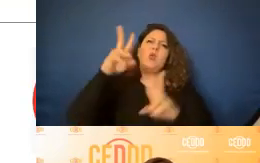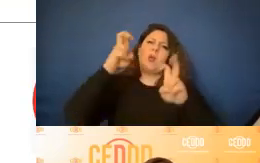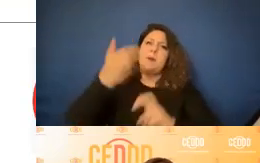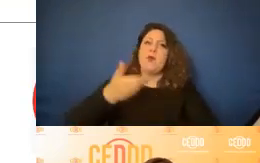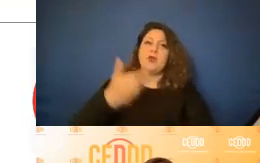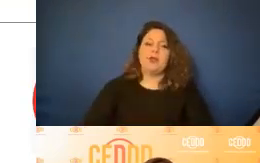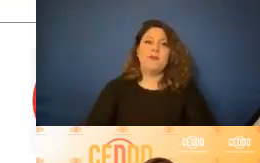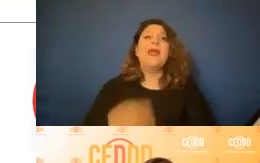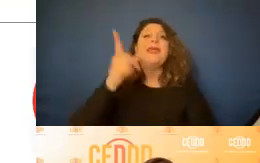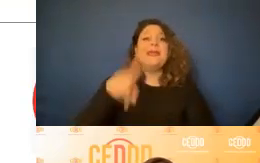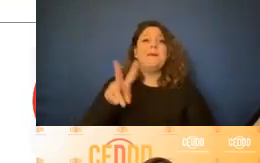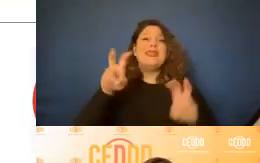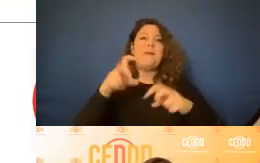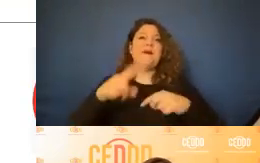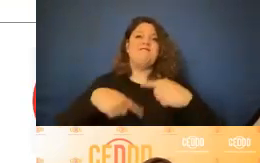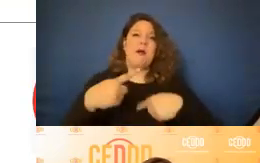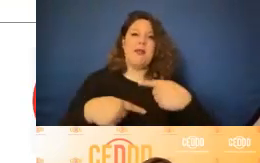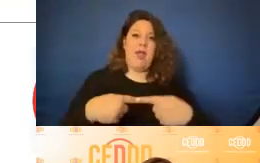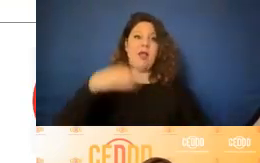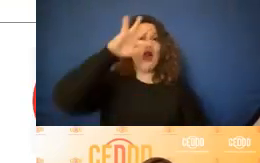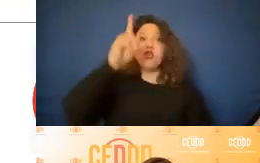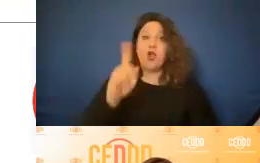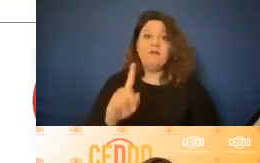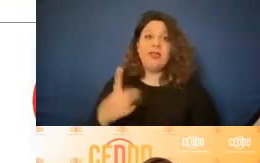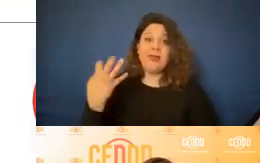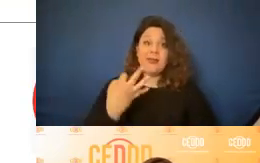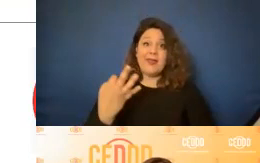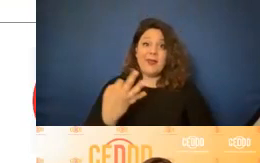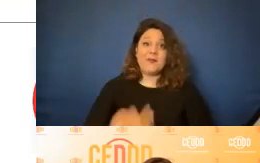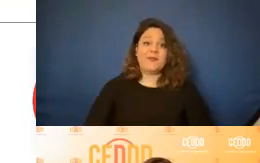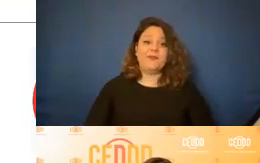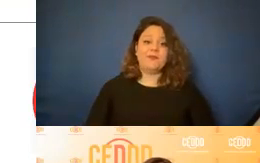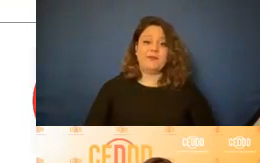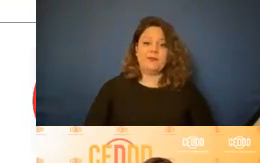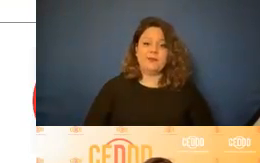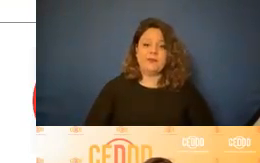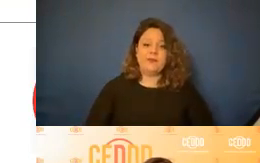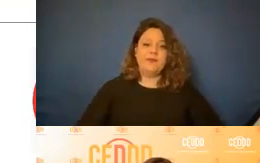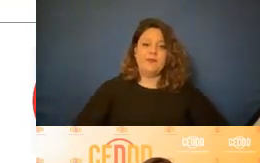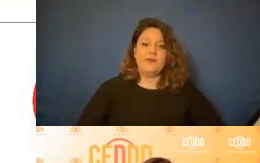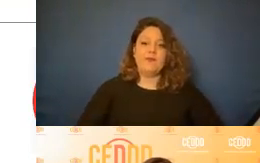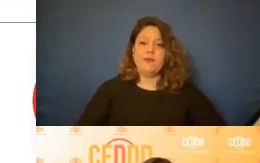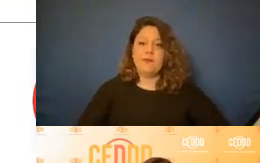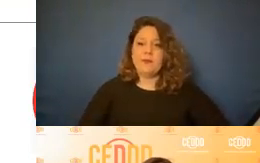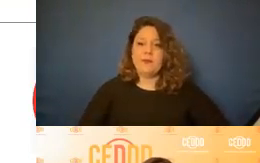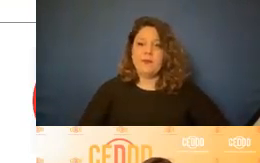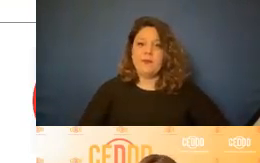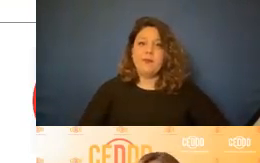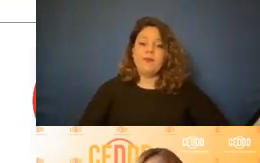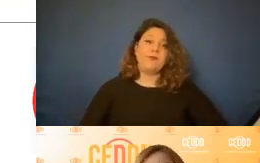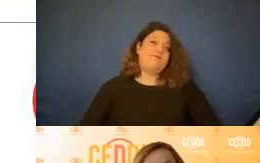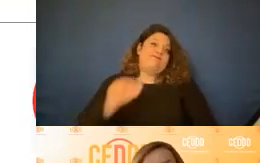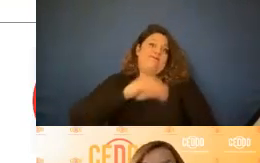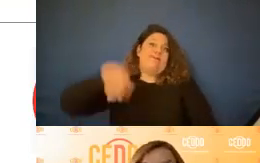factores familiares. No olvidemos que al final los niños aprenden conductas que se llevan a cabo en la